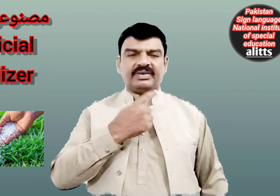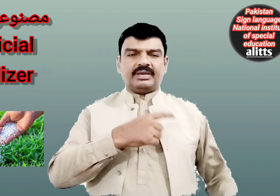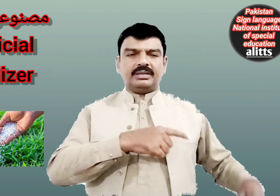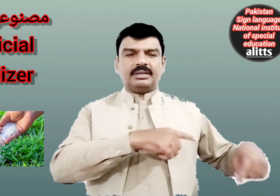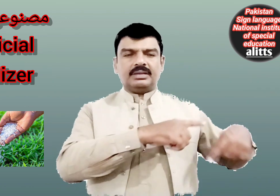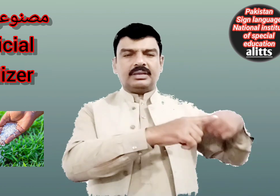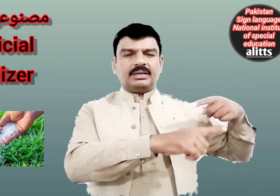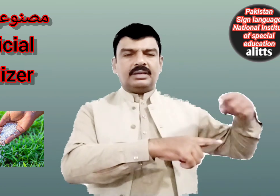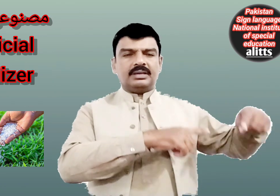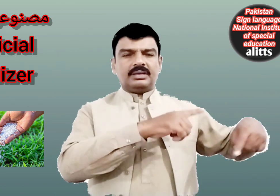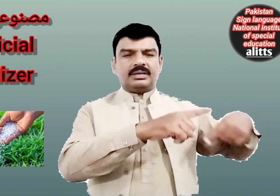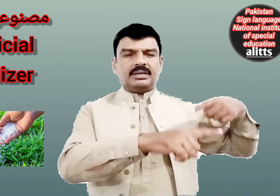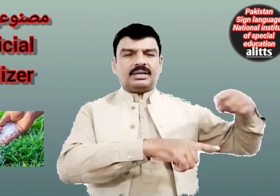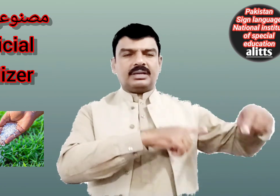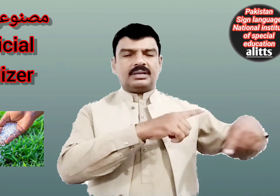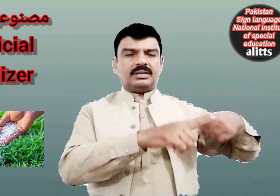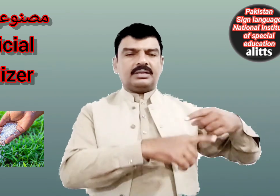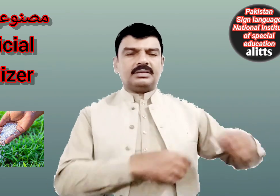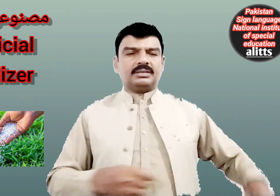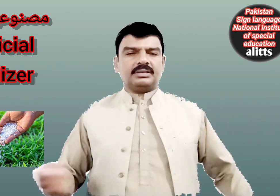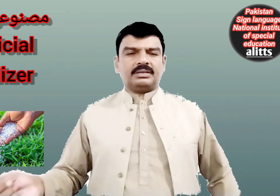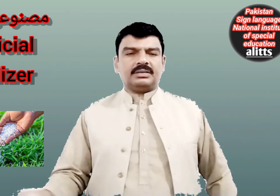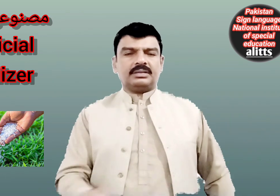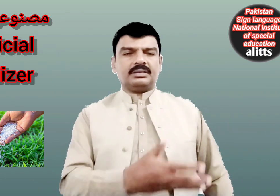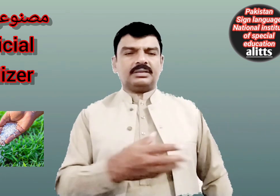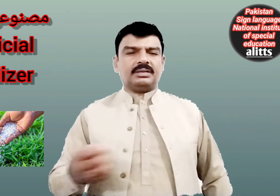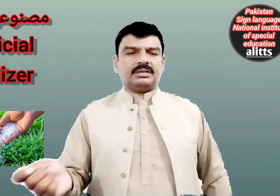सफेद कारखाना खाद।